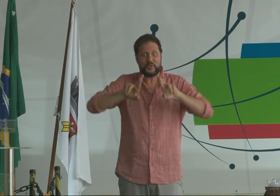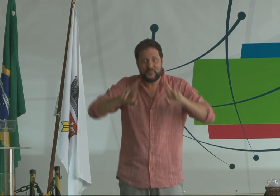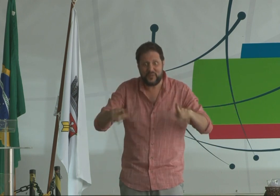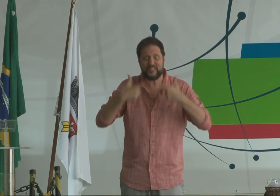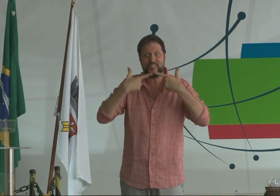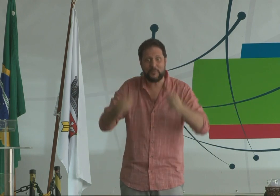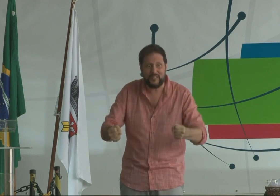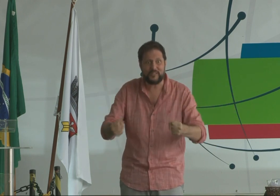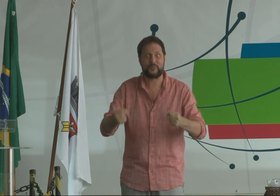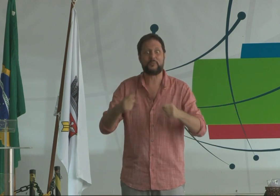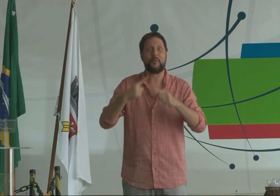por exemplo,